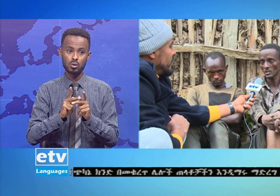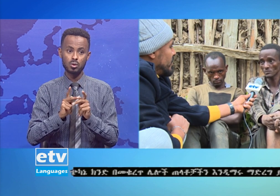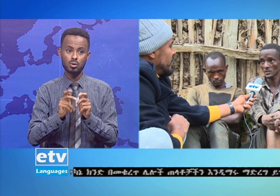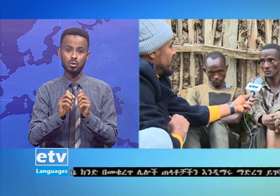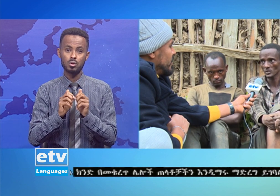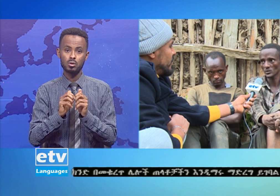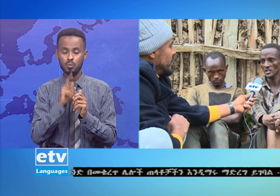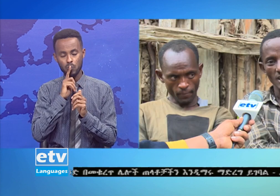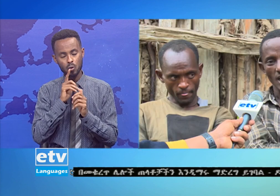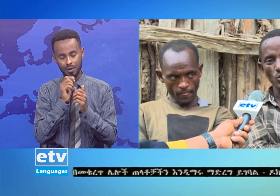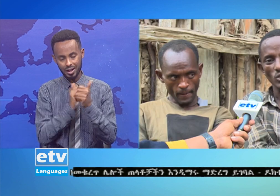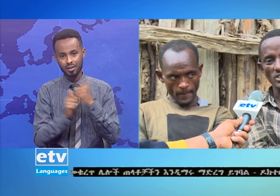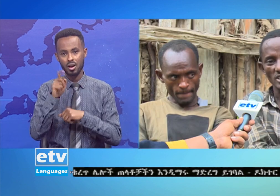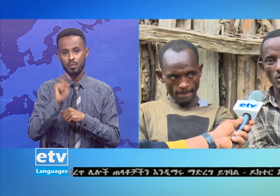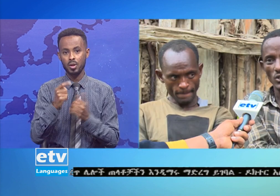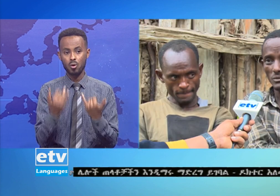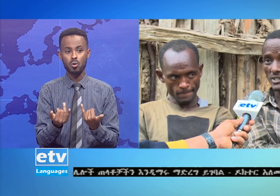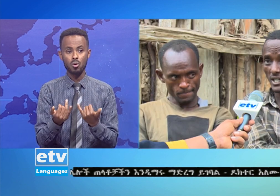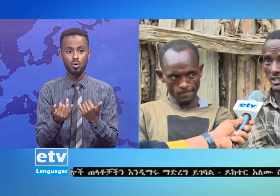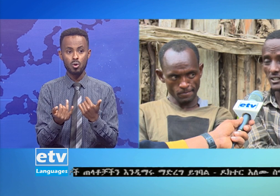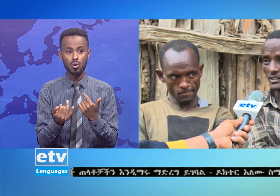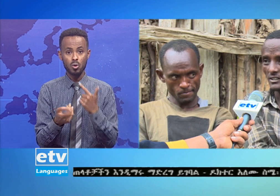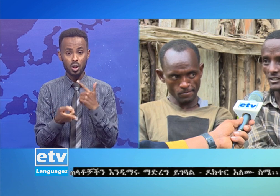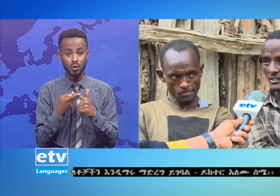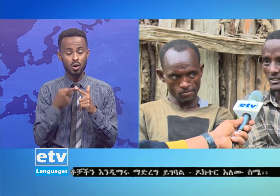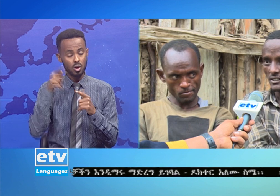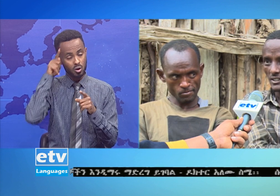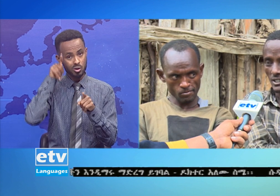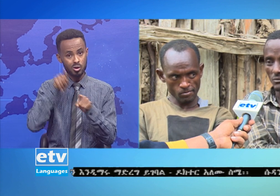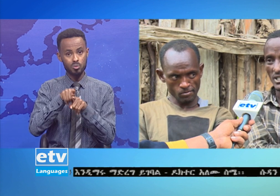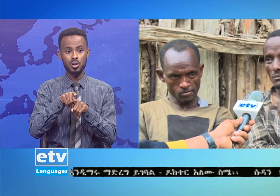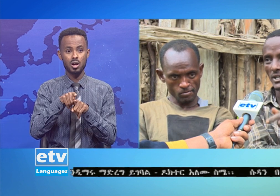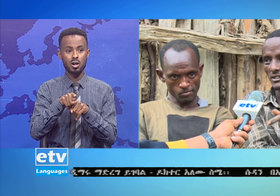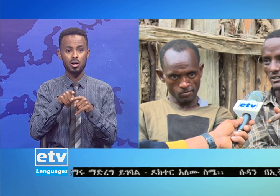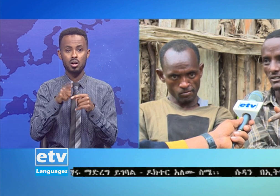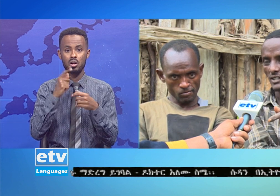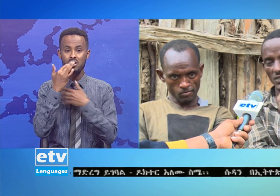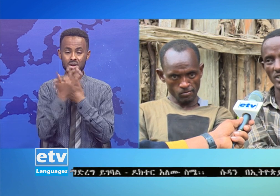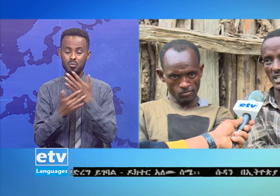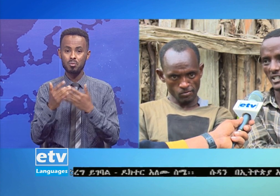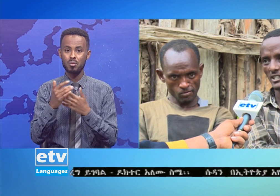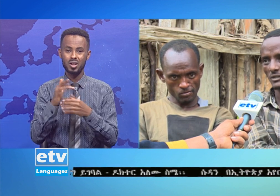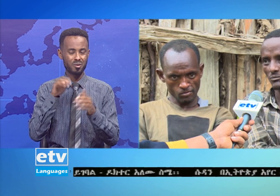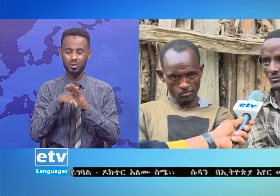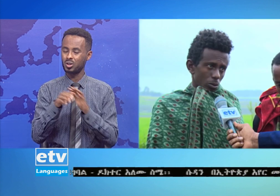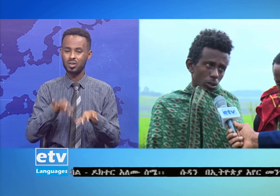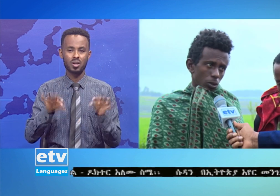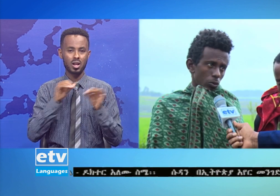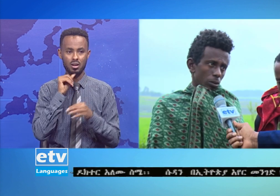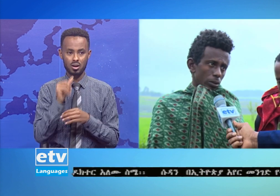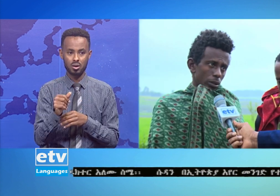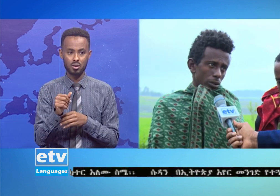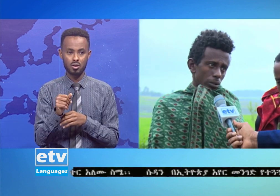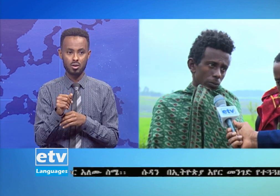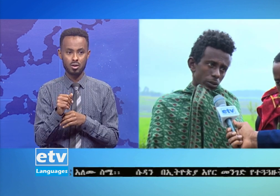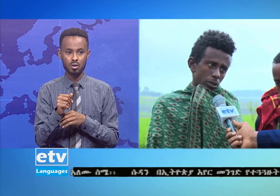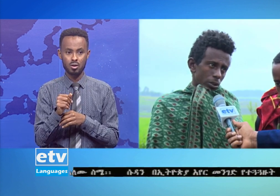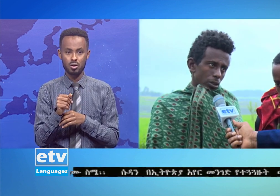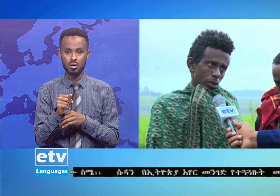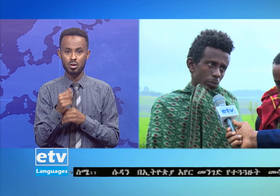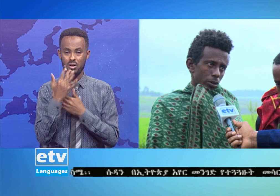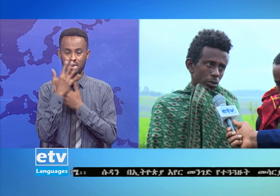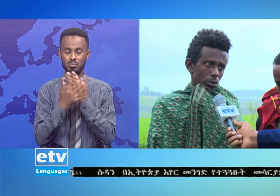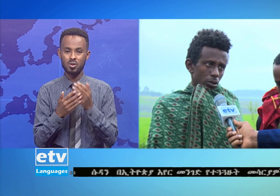ማሰብ አለበት ነው የሚለው። አሁን ሁለተኛ ከወንድምህ ጋር ደም መጋባት አስፈላጊ አይደለም። ውጊያ ክፉ ነው። በቃ ደም